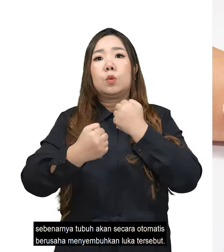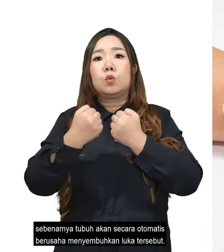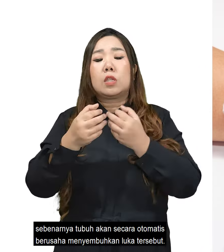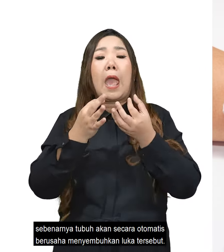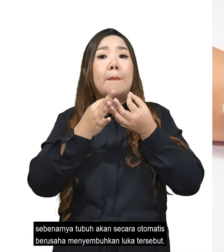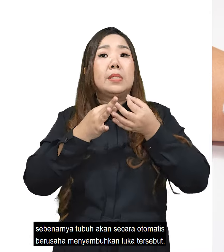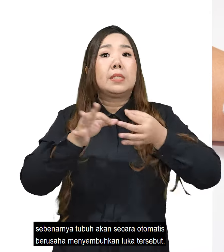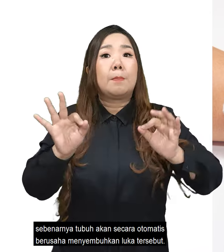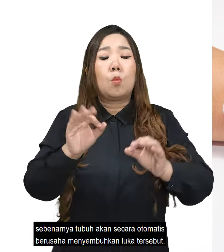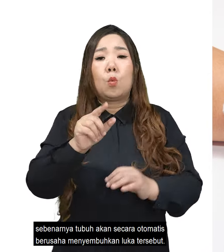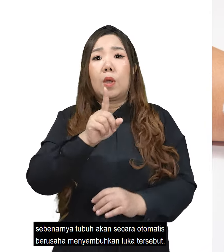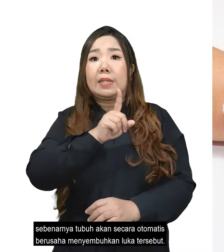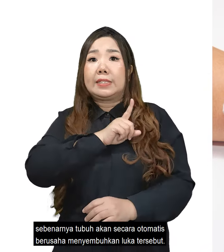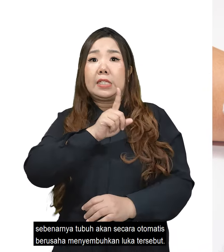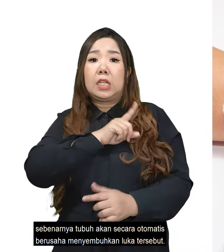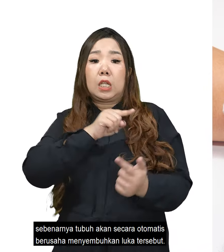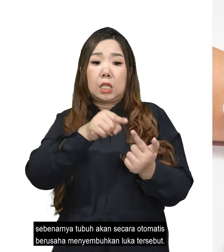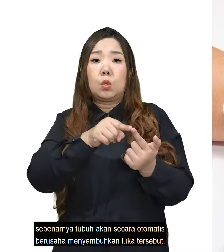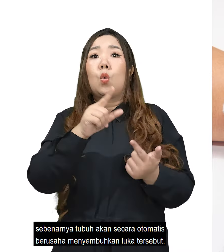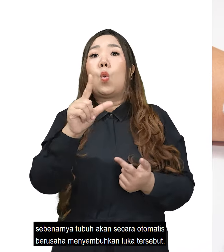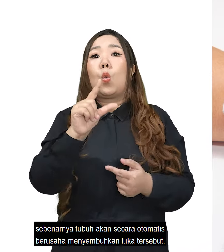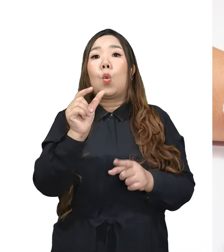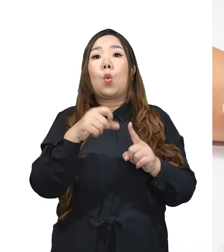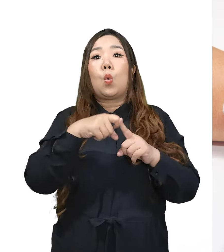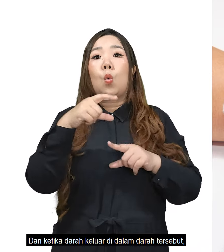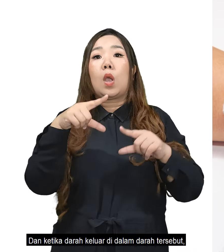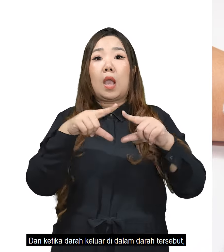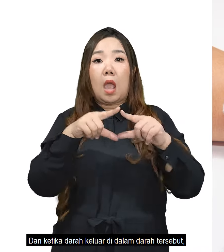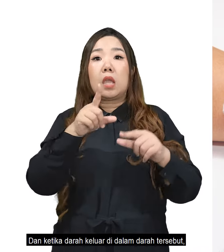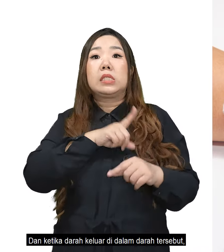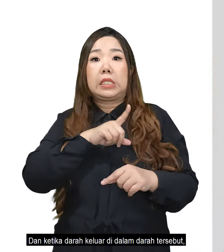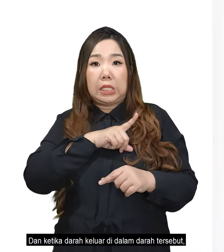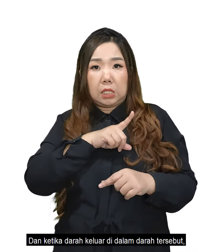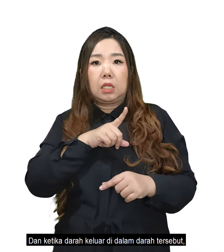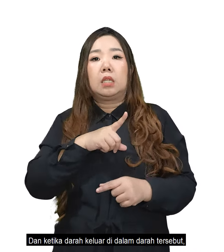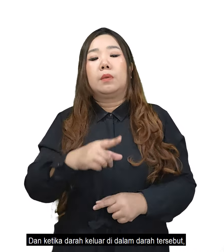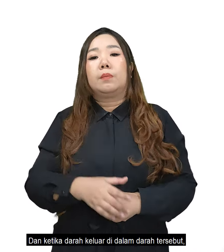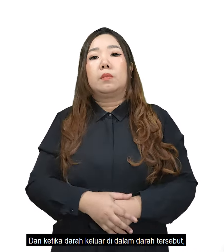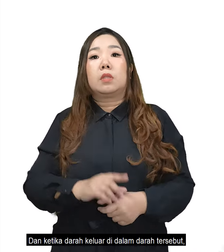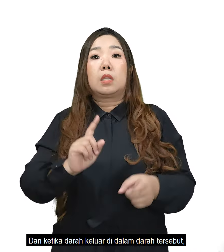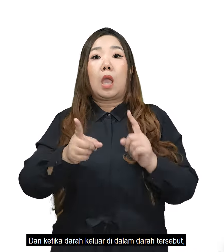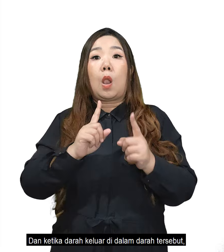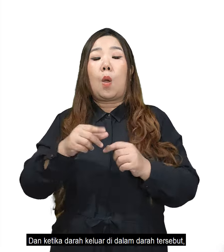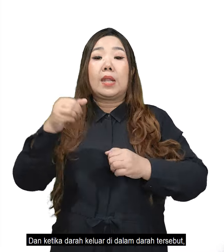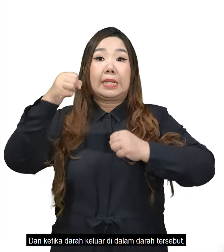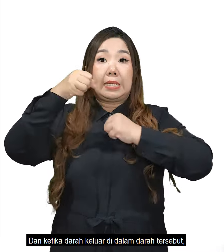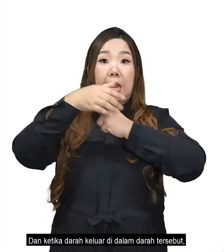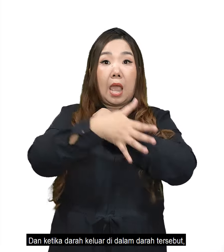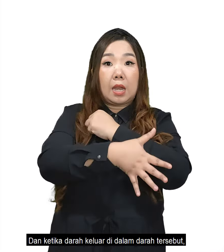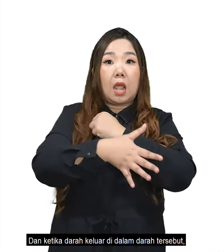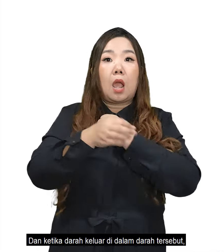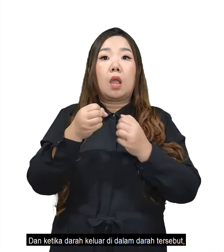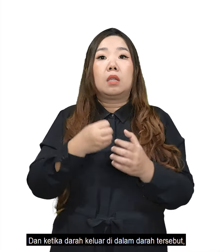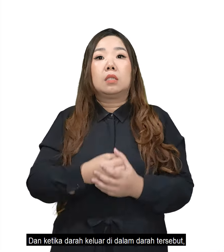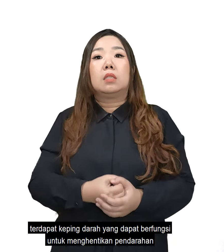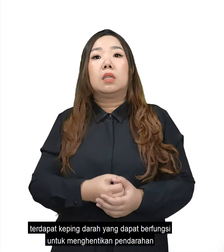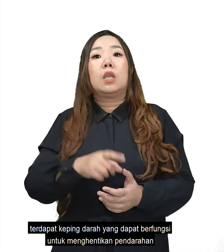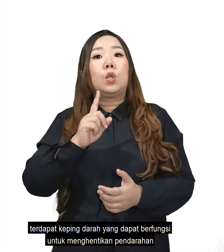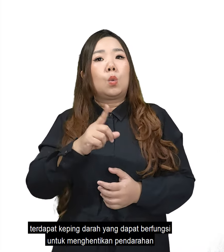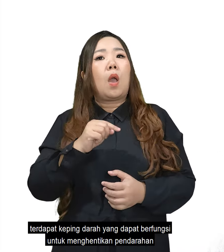berusaha menyembuhkan luka tersebut dan ketika darah keluar di dalam darah